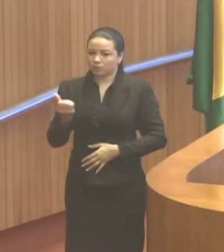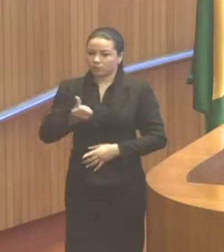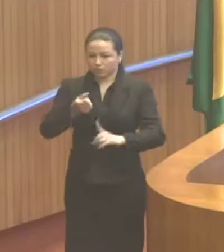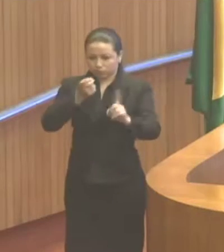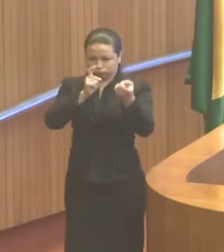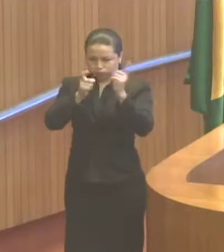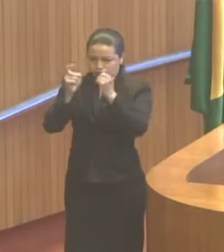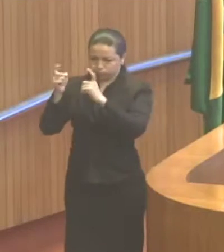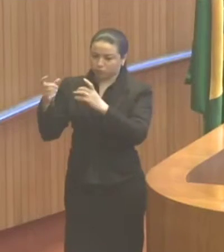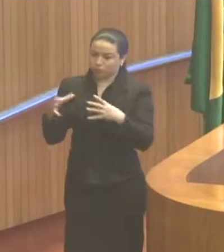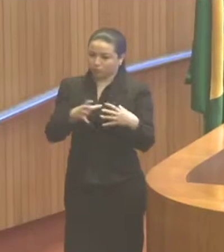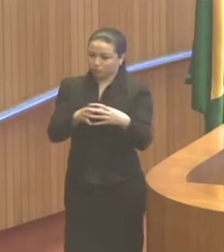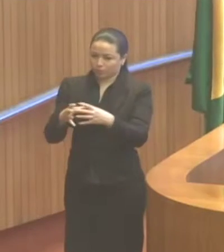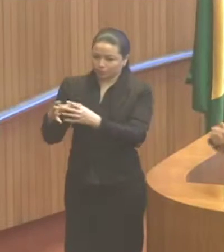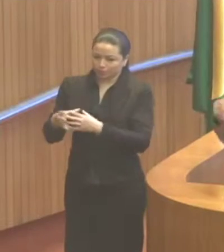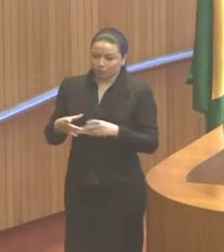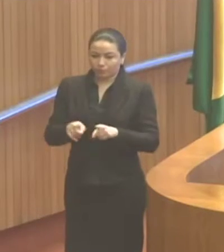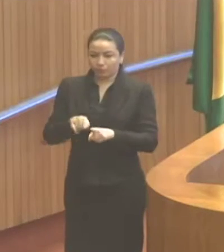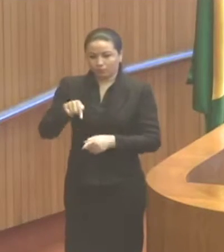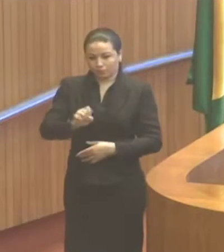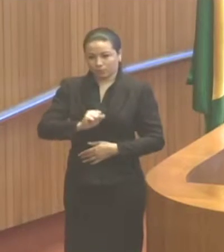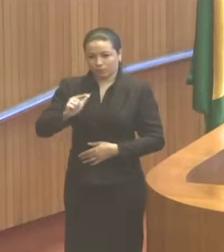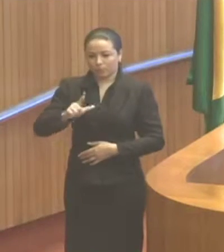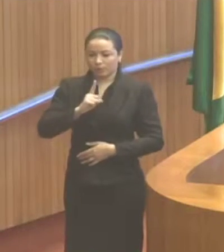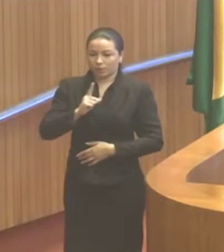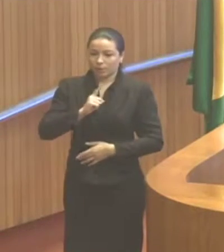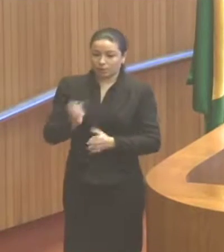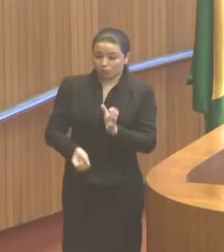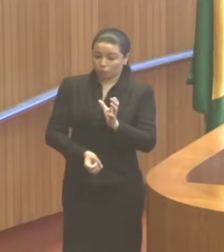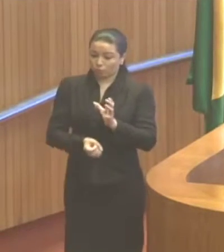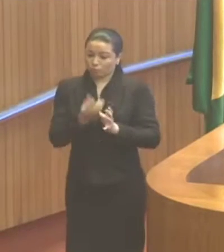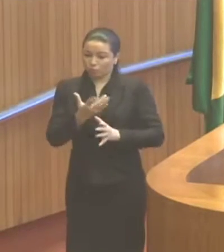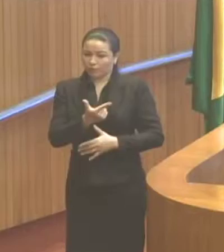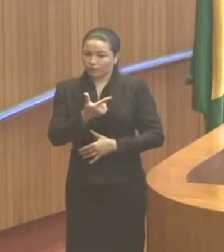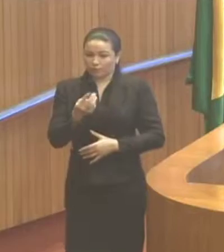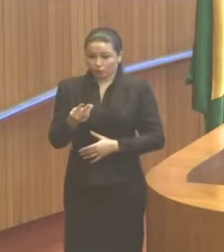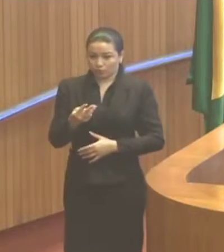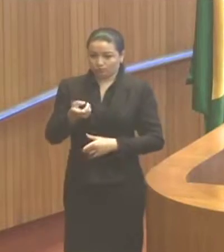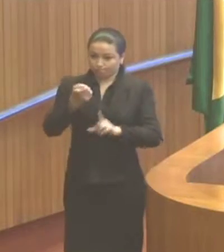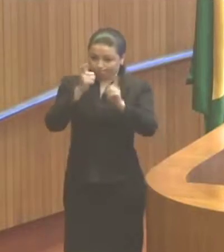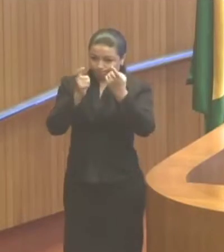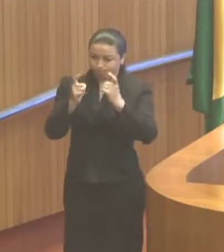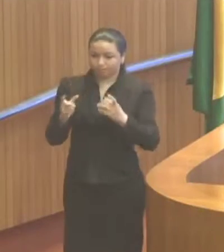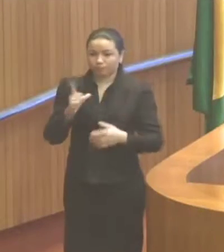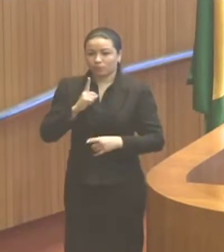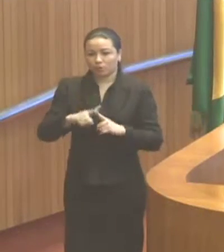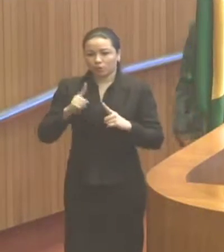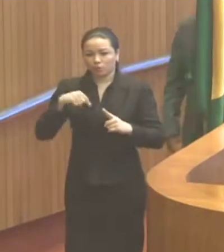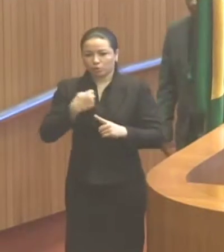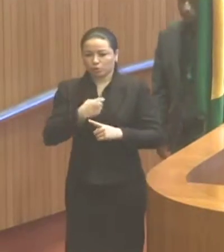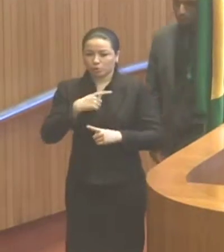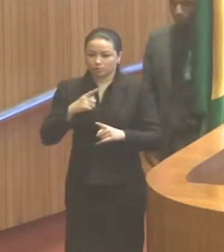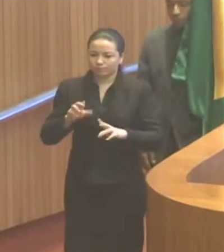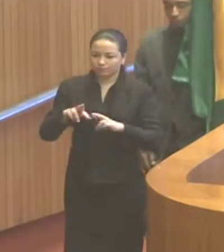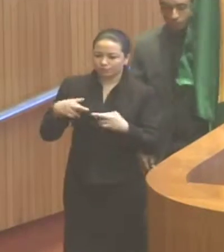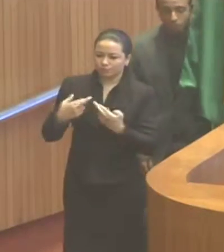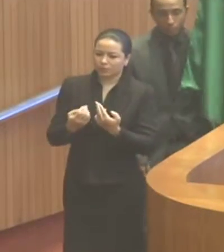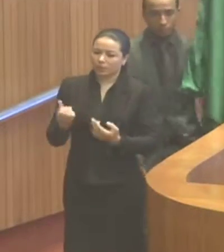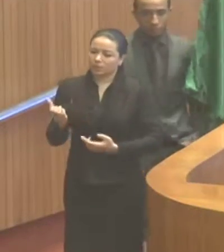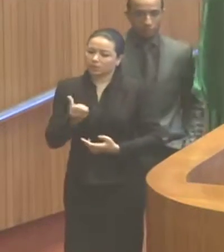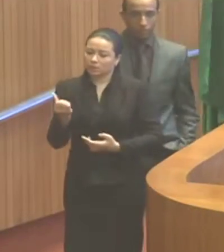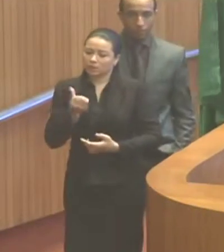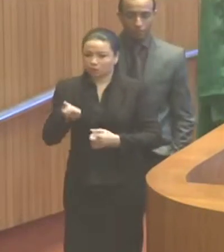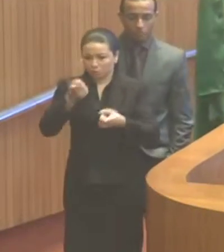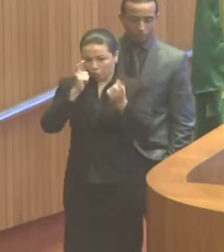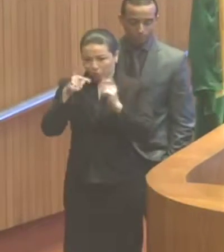conselhos aqui da Grande São Luís, que foram instituídos, na verdade são 23 conselhos, mas nós reunimos 6 conselhos aqui